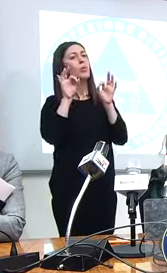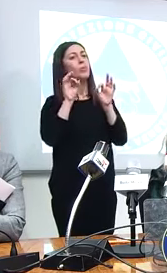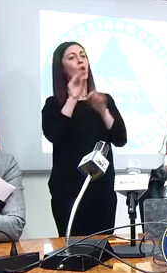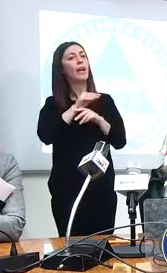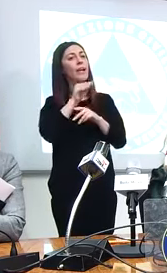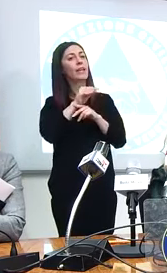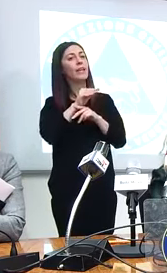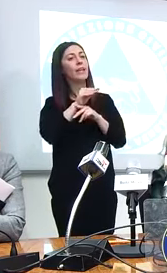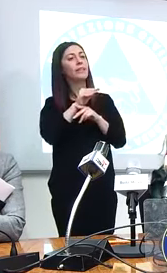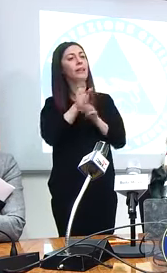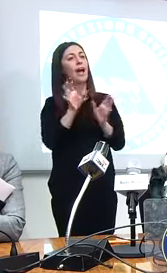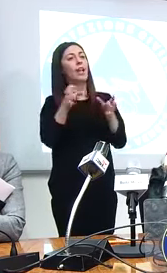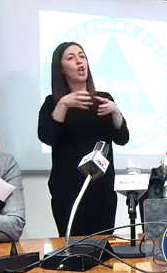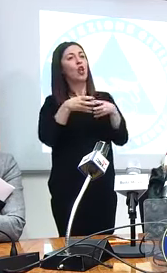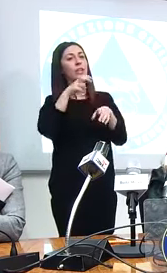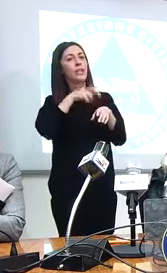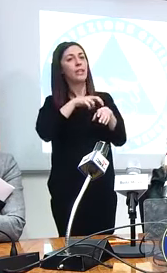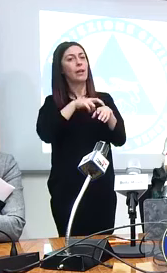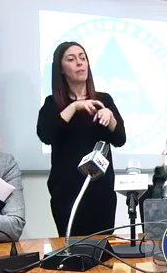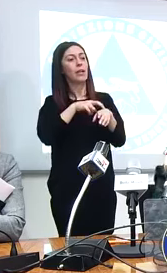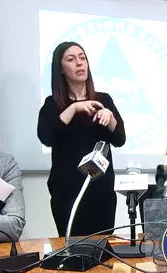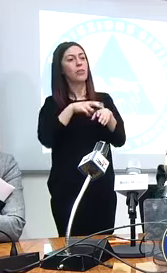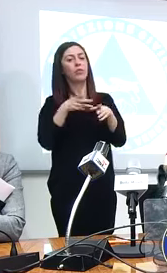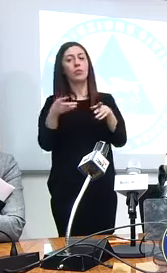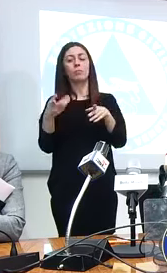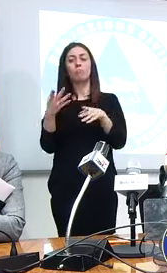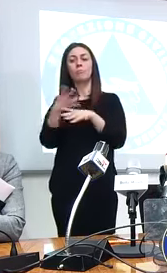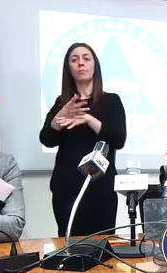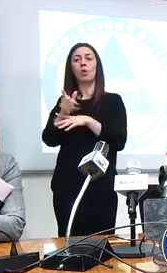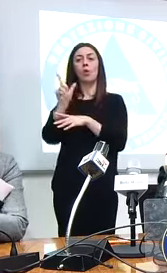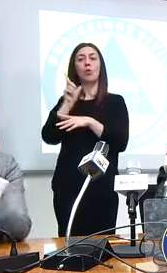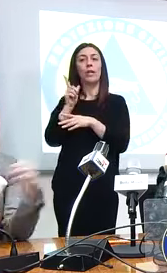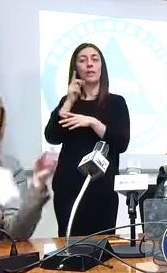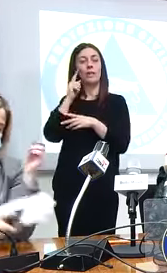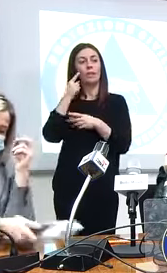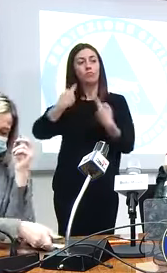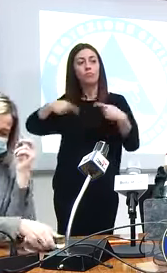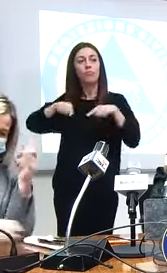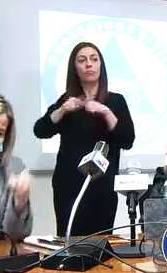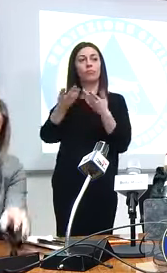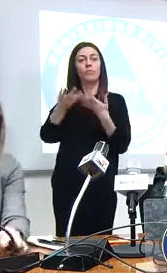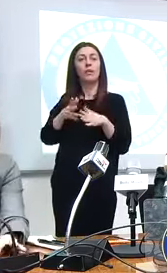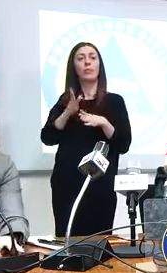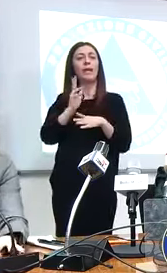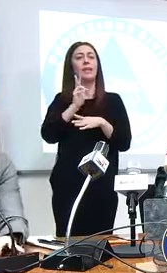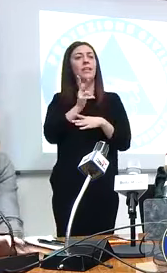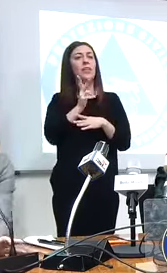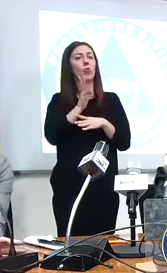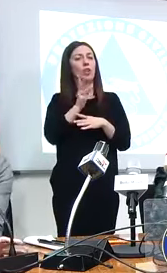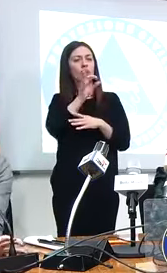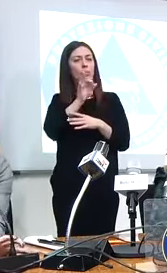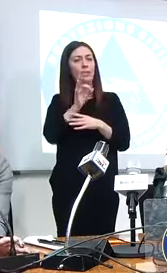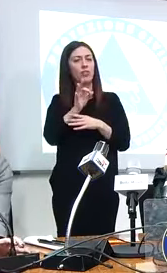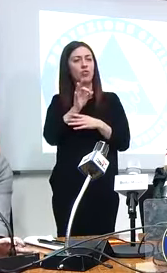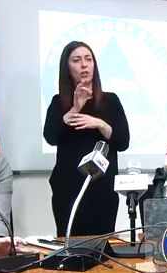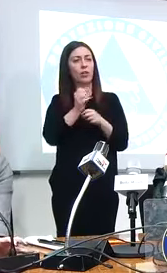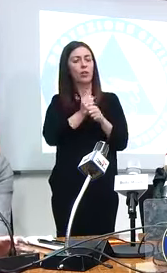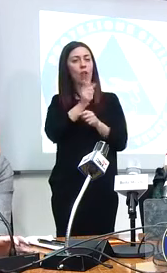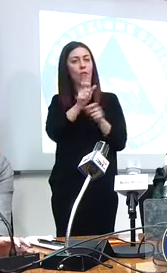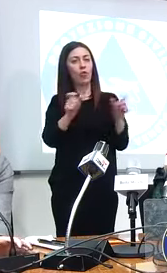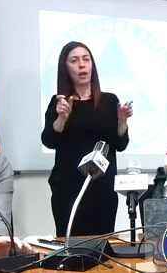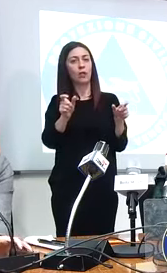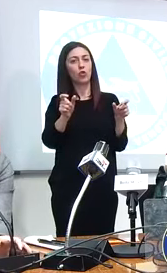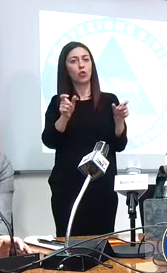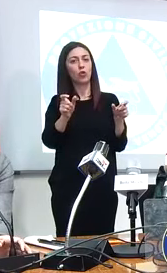all'assessore Lanzarin, ecco, ma il famoso 13-14% di operatori non sanitari che sono stati allora, vaccinati. Allora,